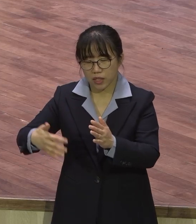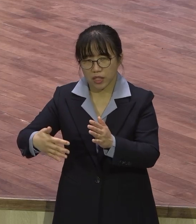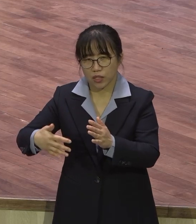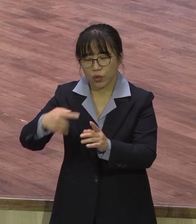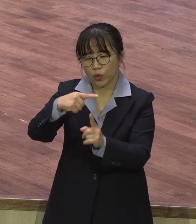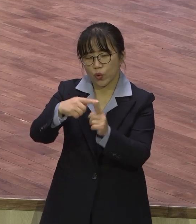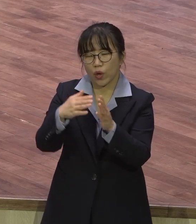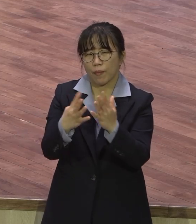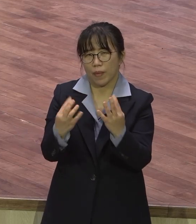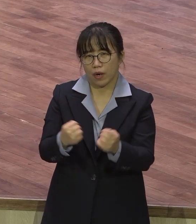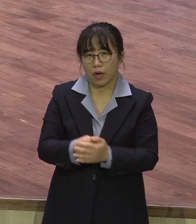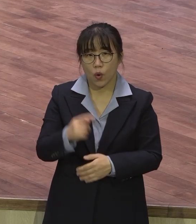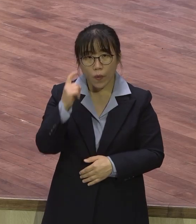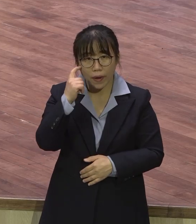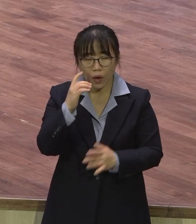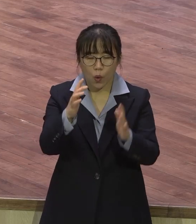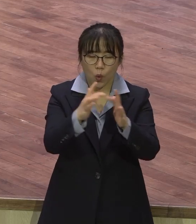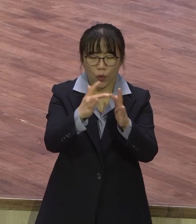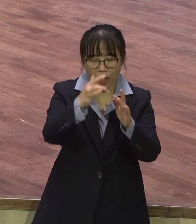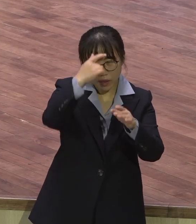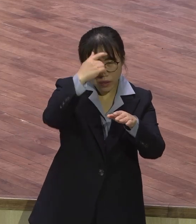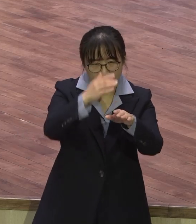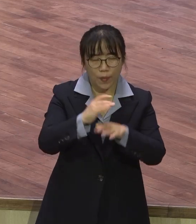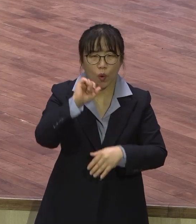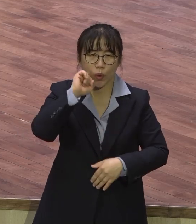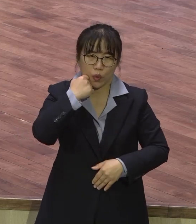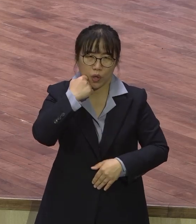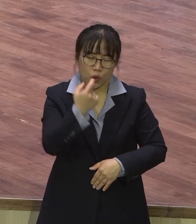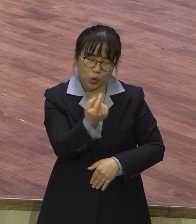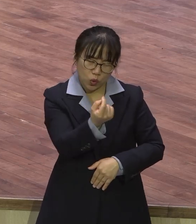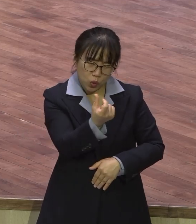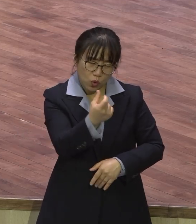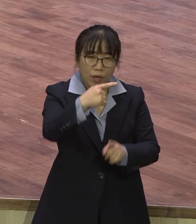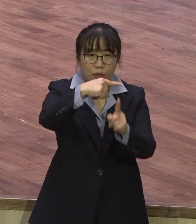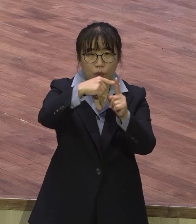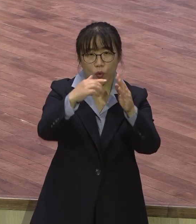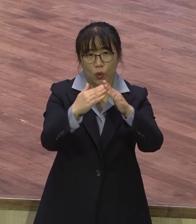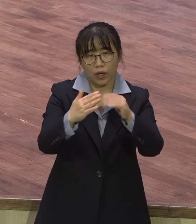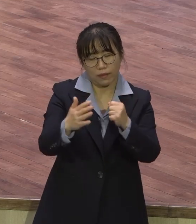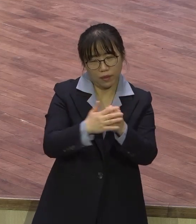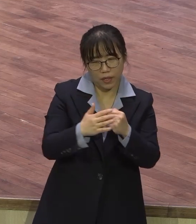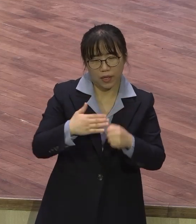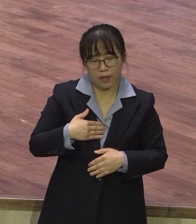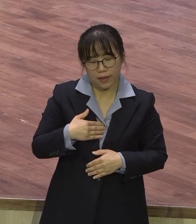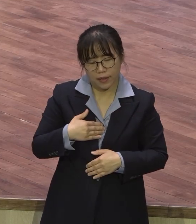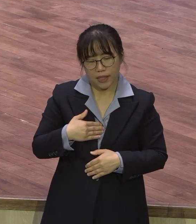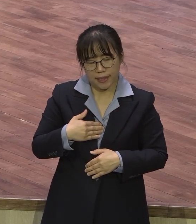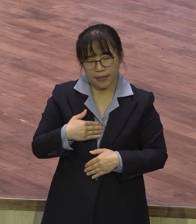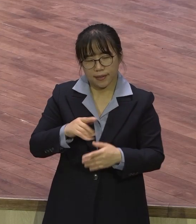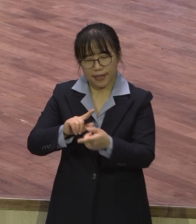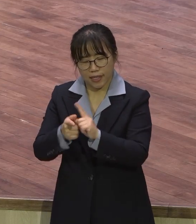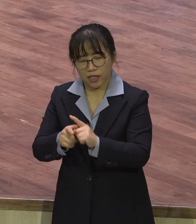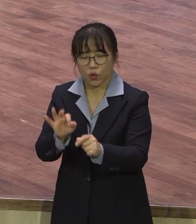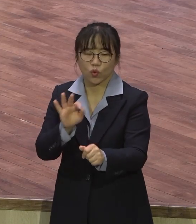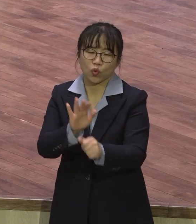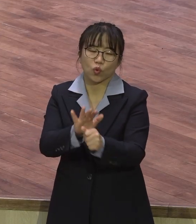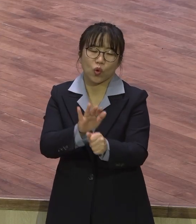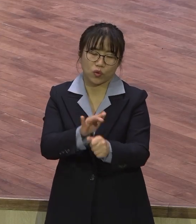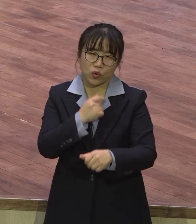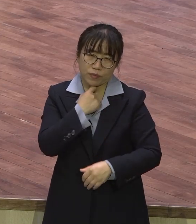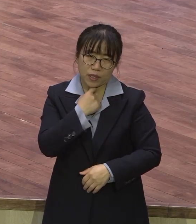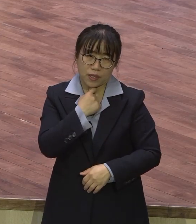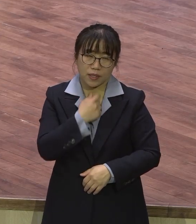온라인 예배도 잘 안 돼요 이제 그분들을 우리가 좀 도와주자 지금